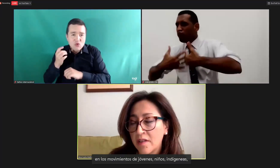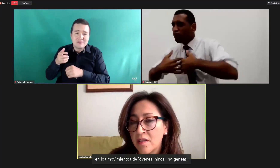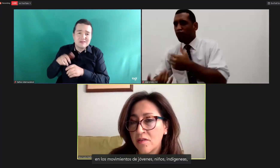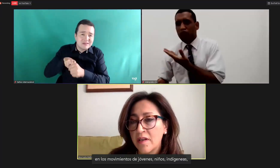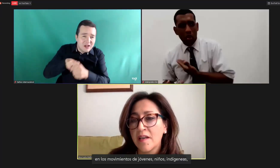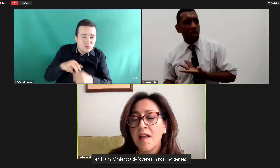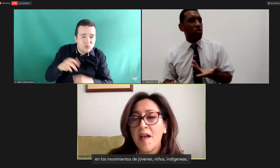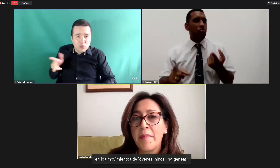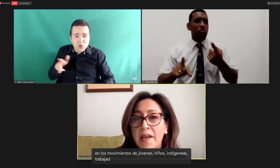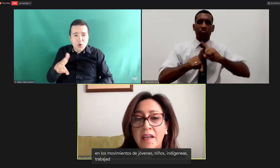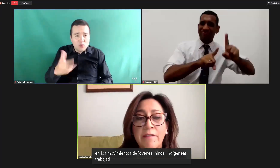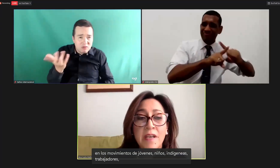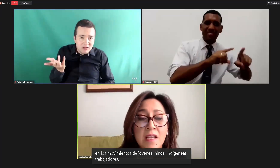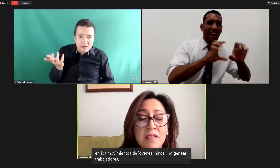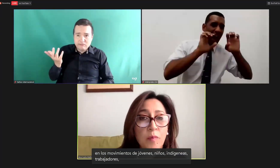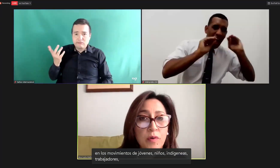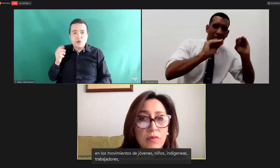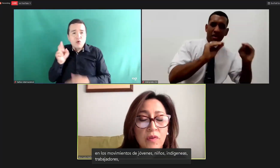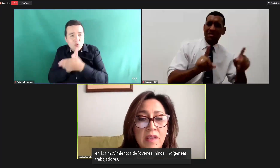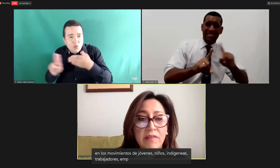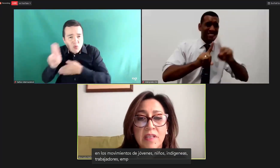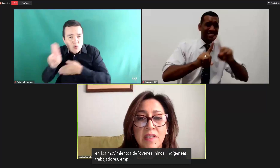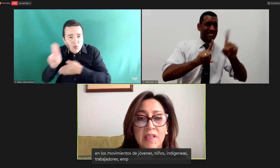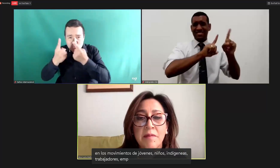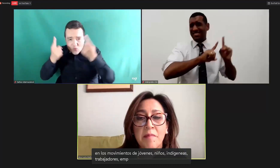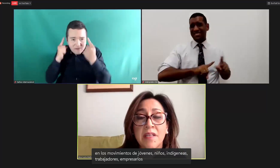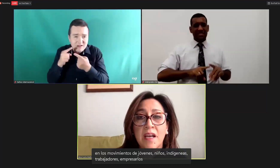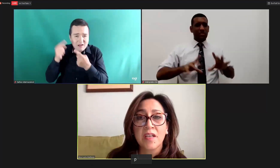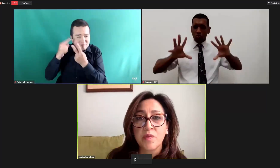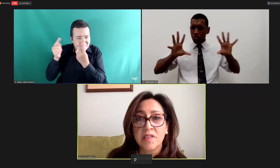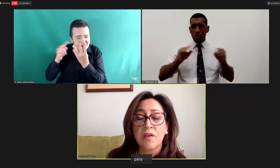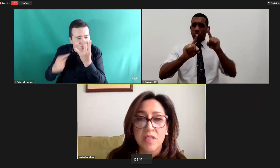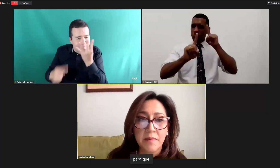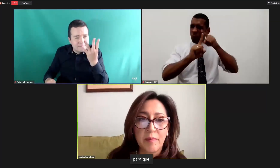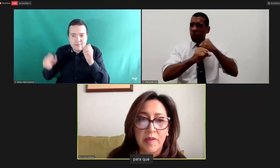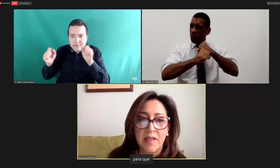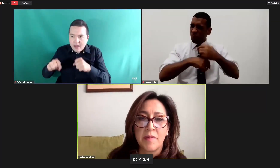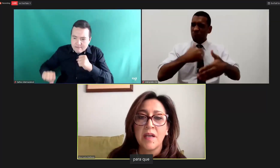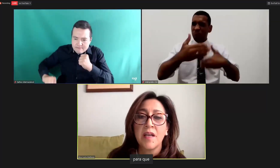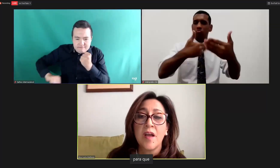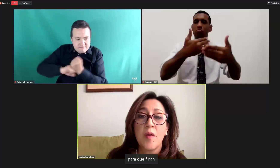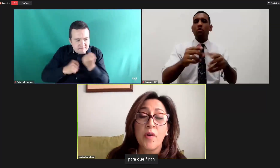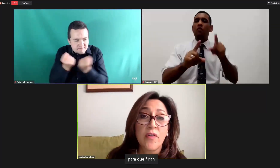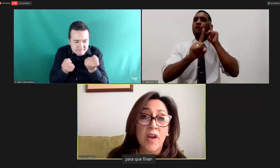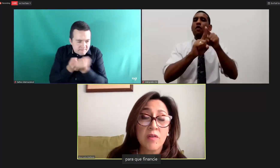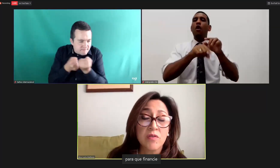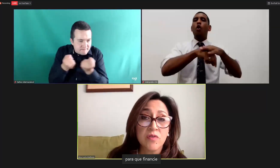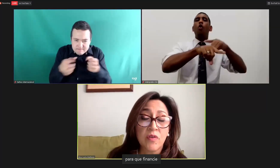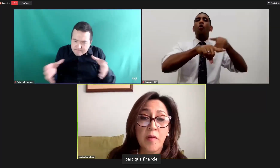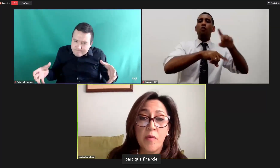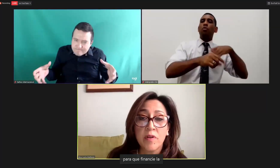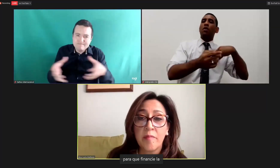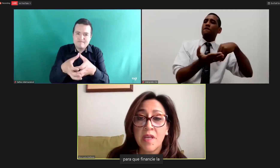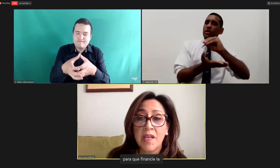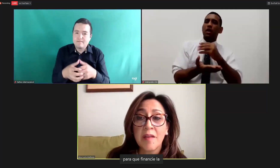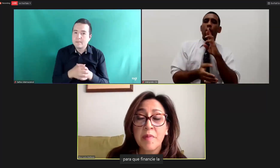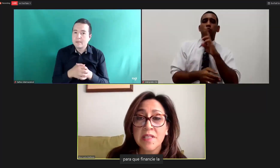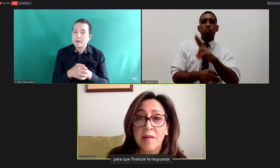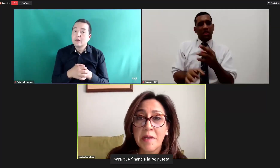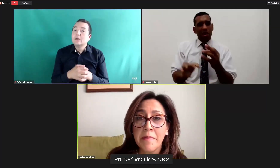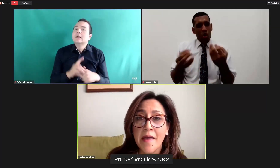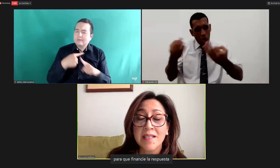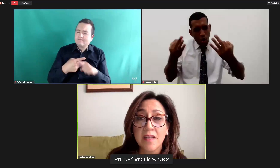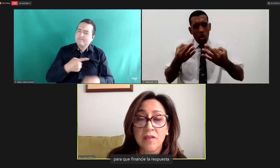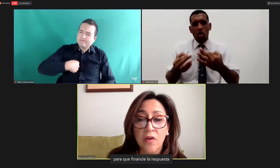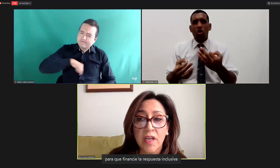cooperación internacional, para que financie oportuna y efectivamente la respuesta inclusiva a la pandemia. Por otro lado, es nuestro clamor también que la